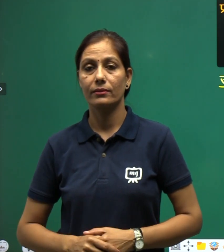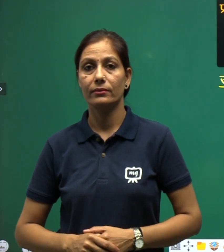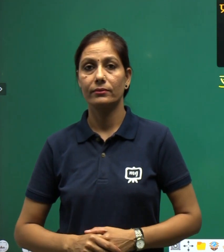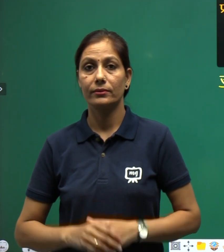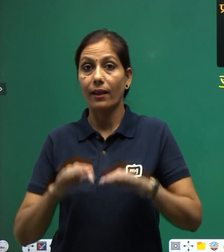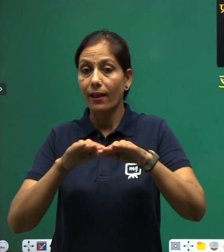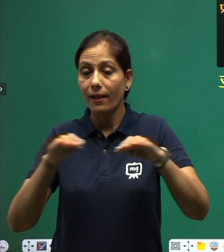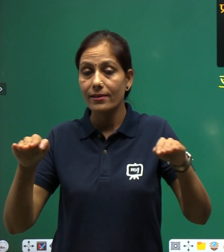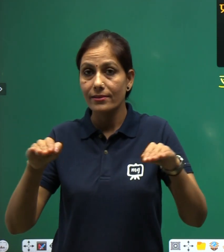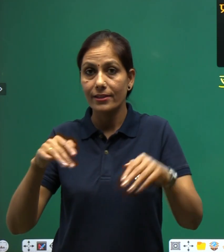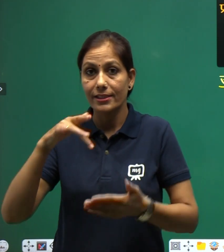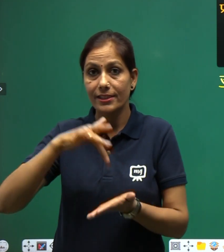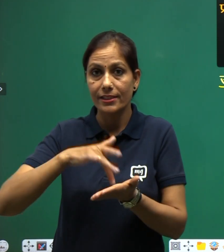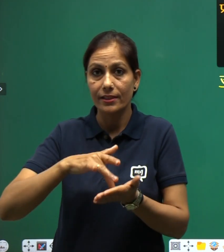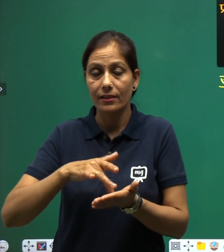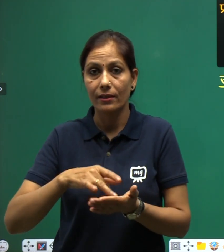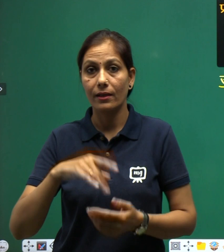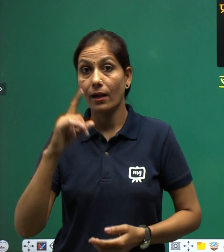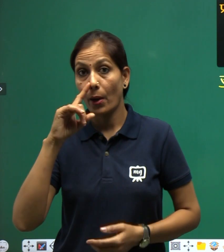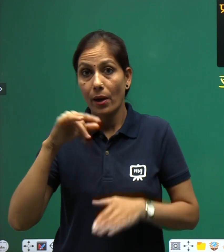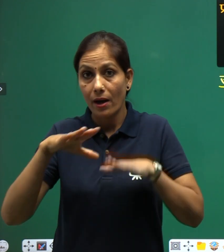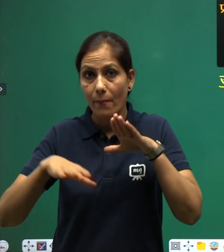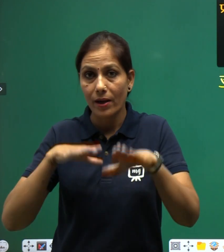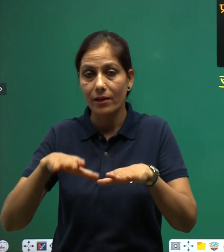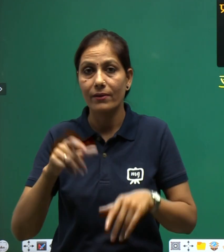स्टेज अभिनेत्री के पुत्र थे।